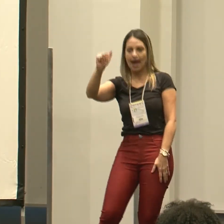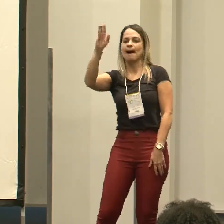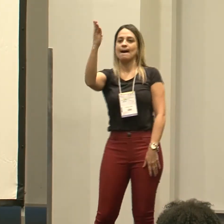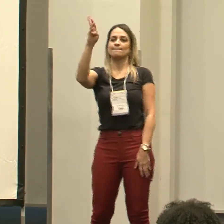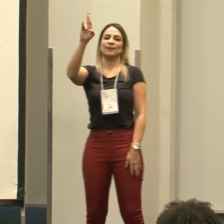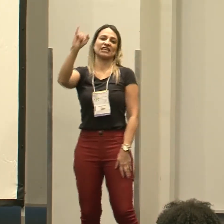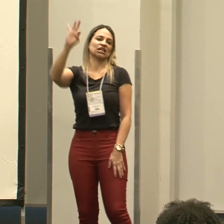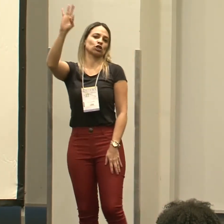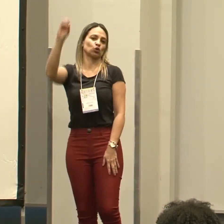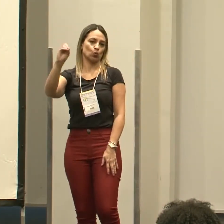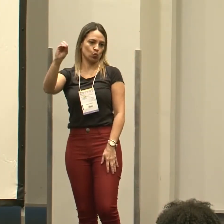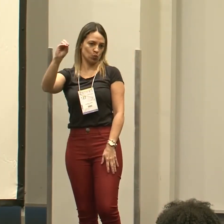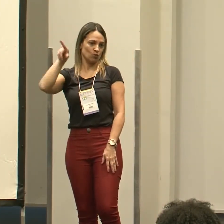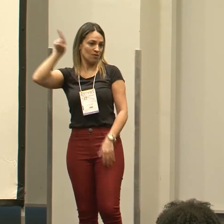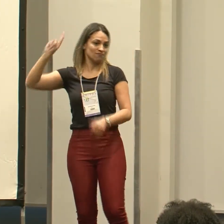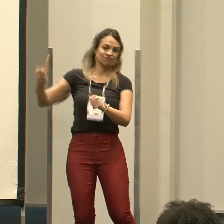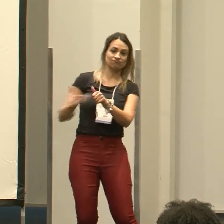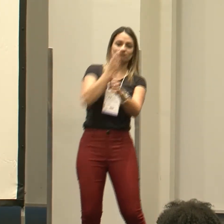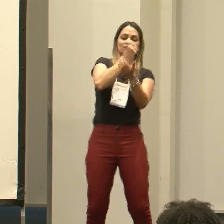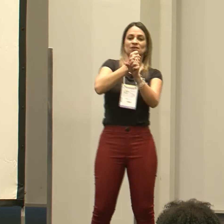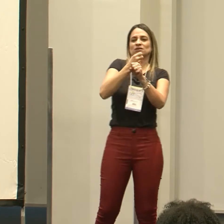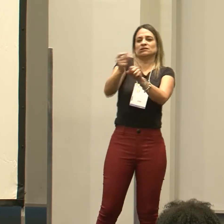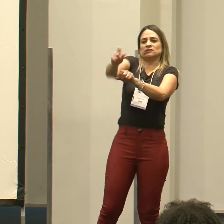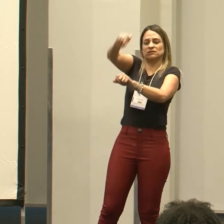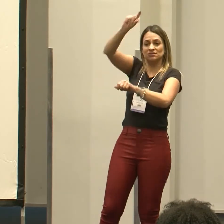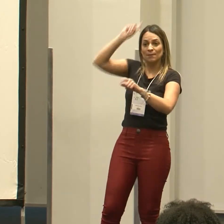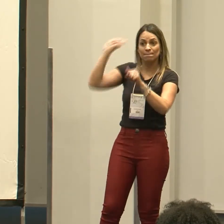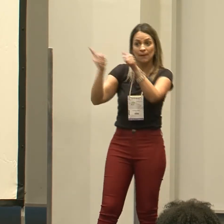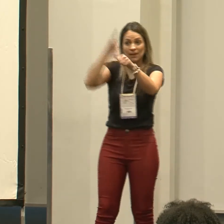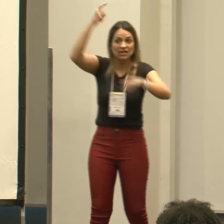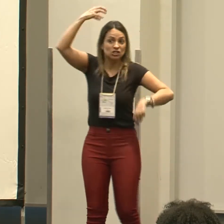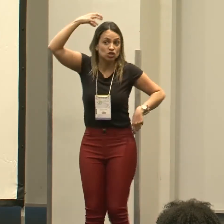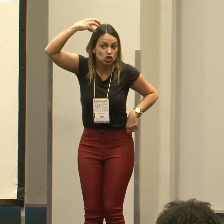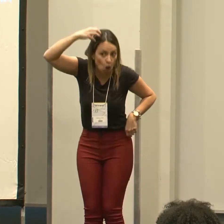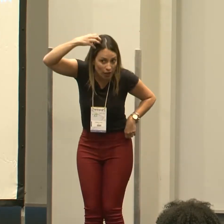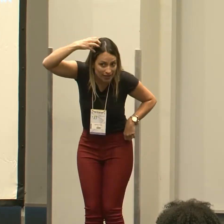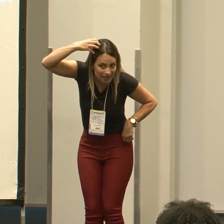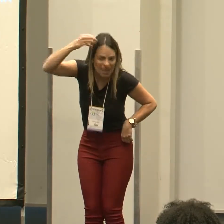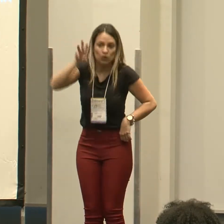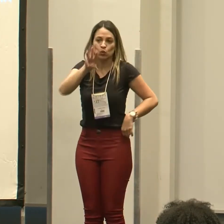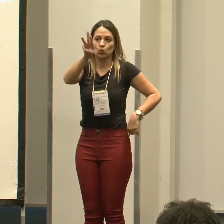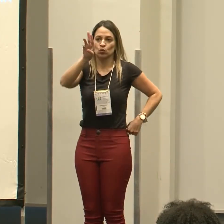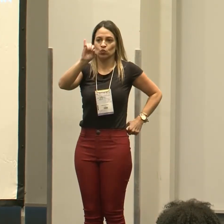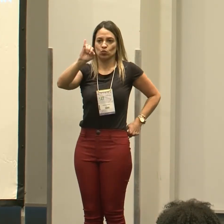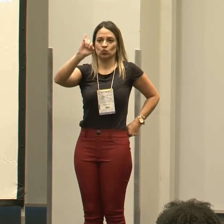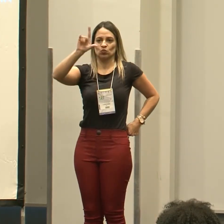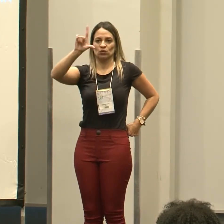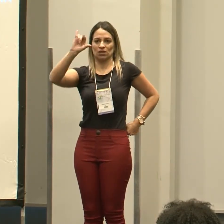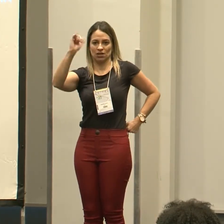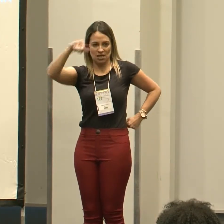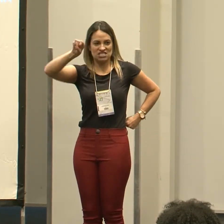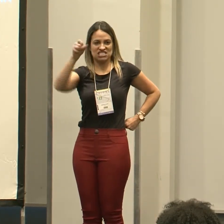Ferreira Brito. Ela foi a primeira, o primeiro, na verdade, foi William